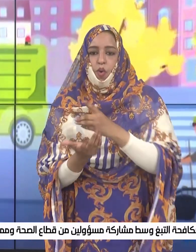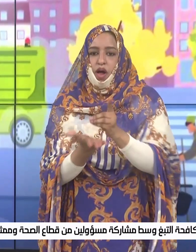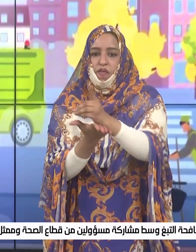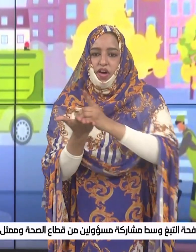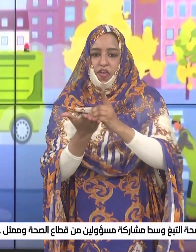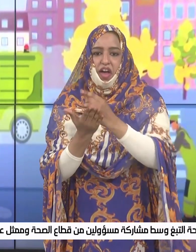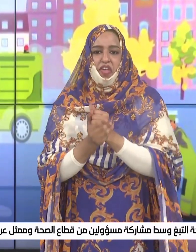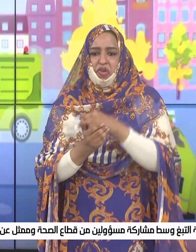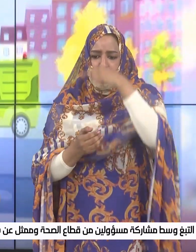التعليم المستمر